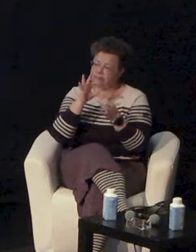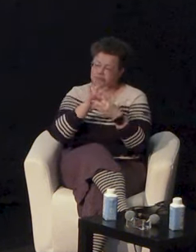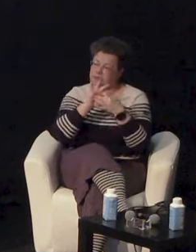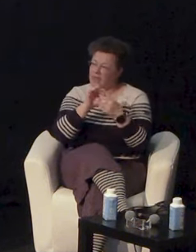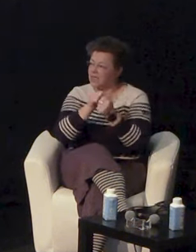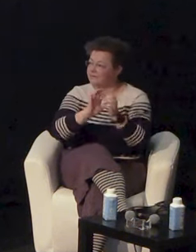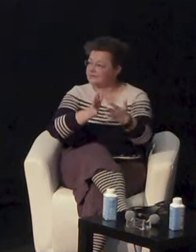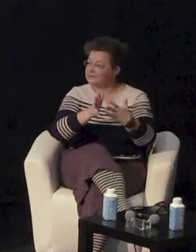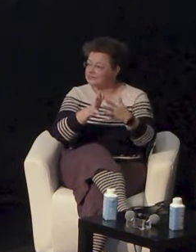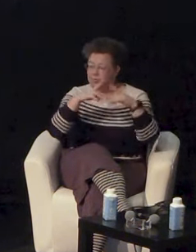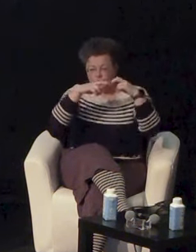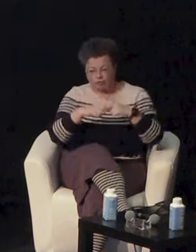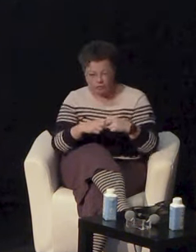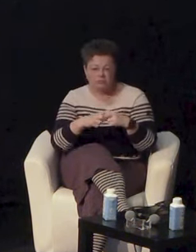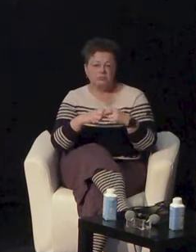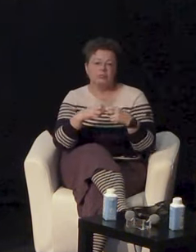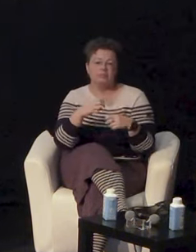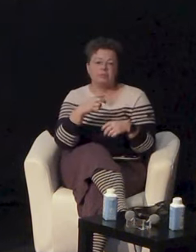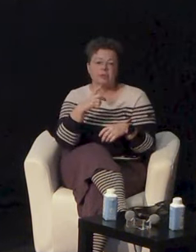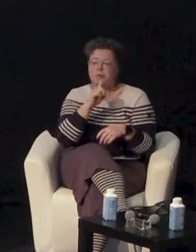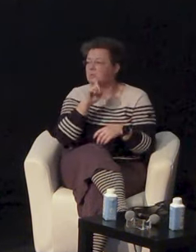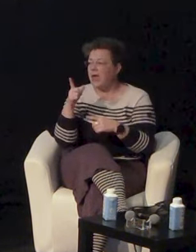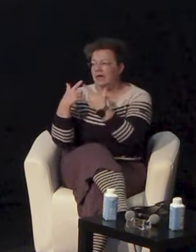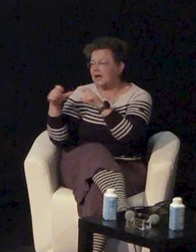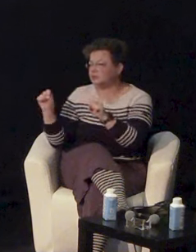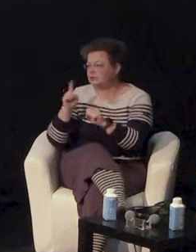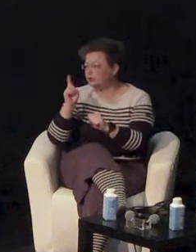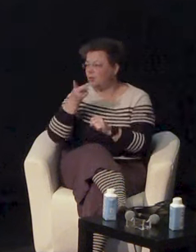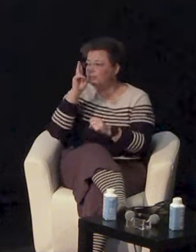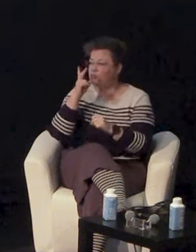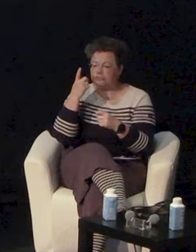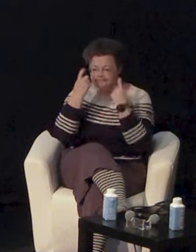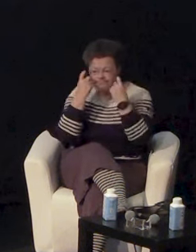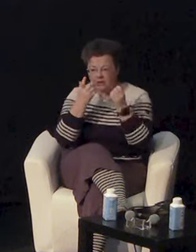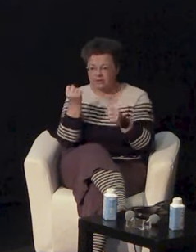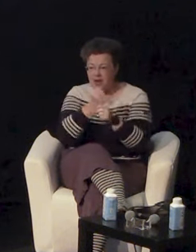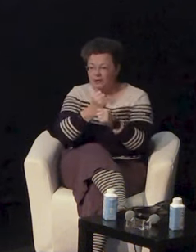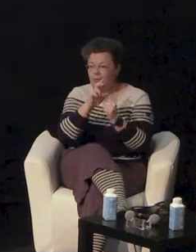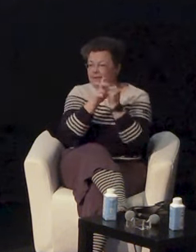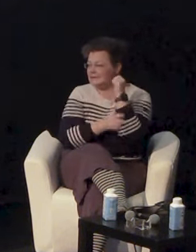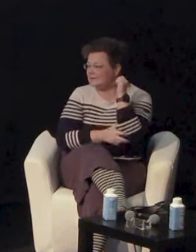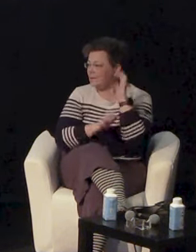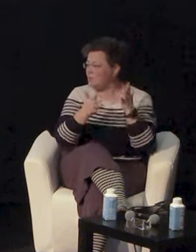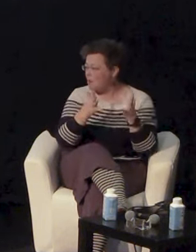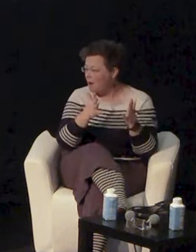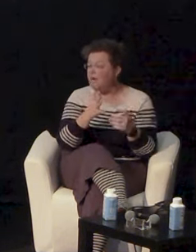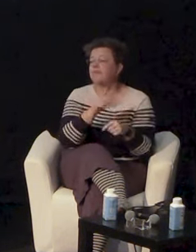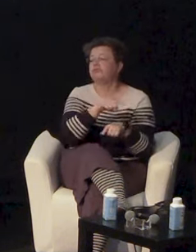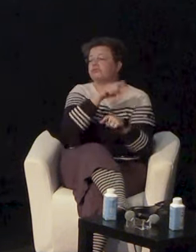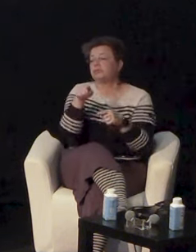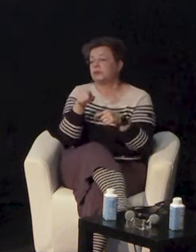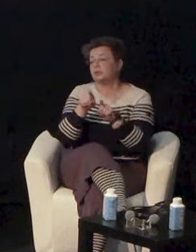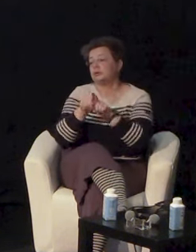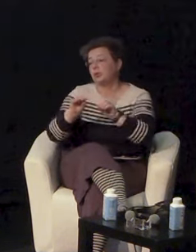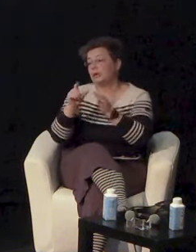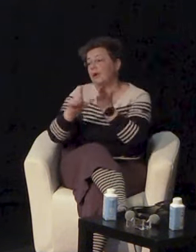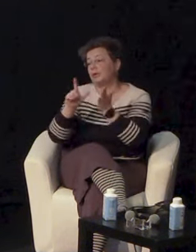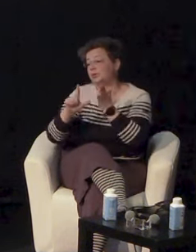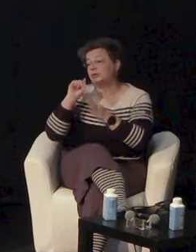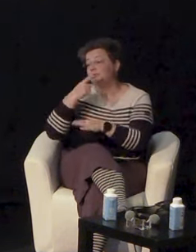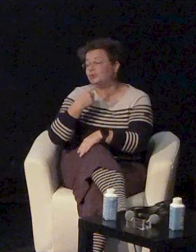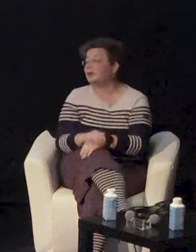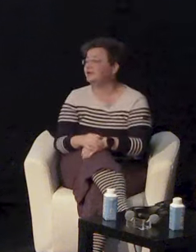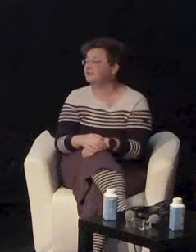signes. Alors c'est vrai que je travaille essentiellement sur la recherche de la langue des signes, mais pas la